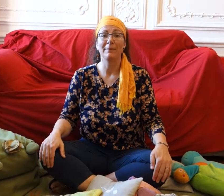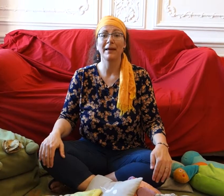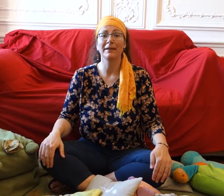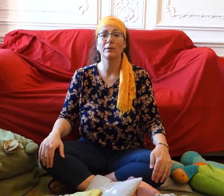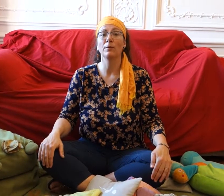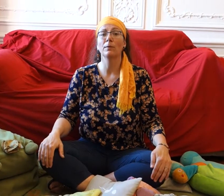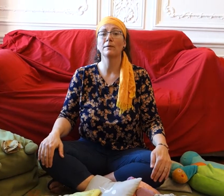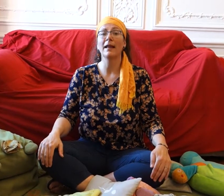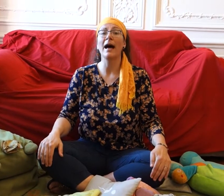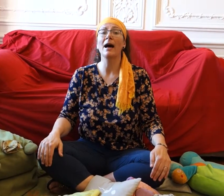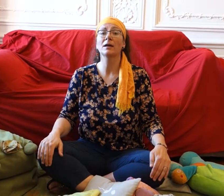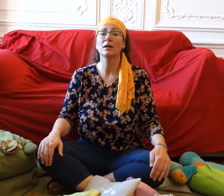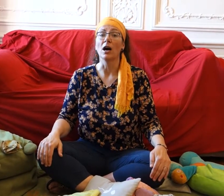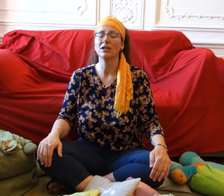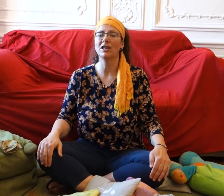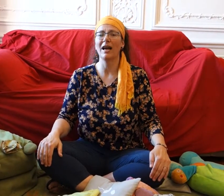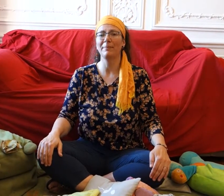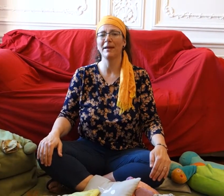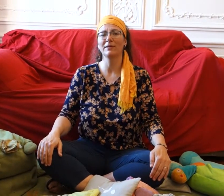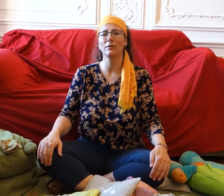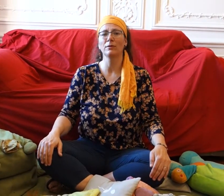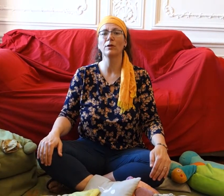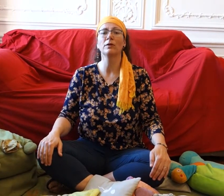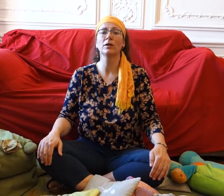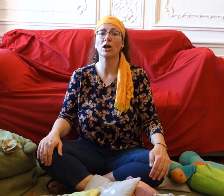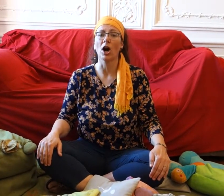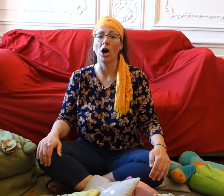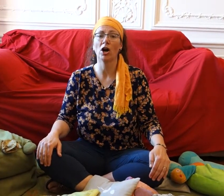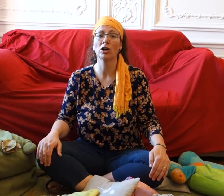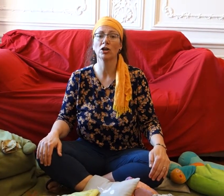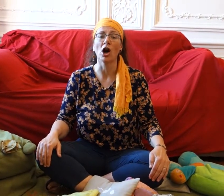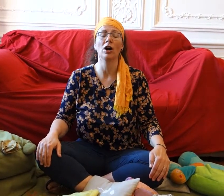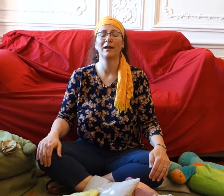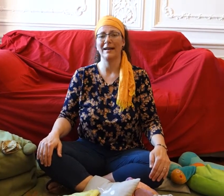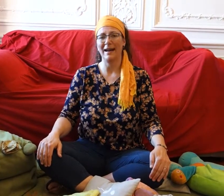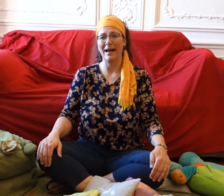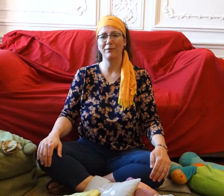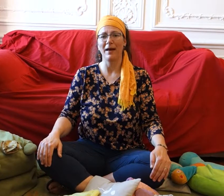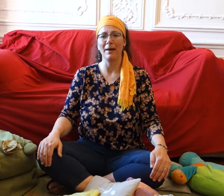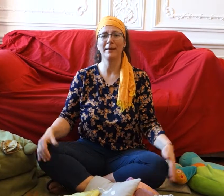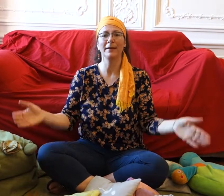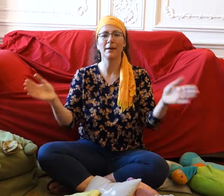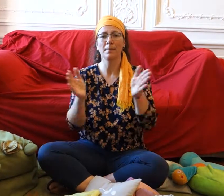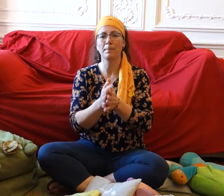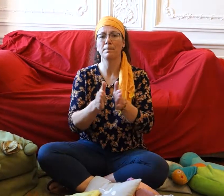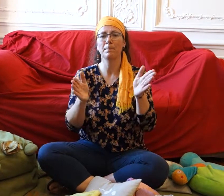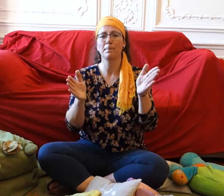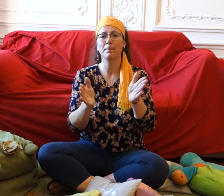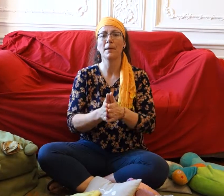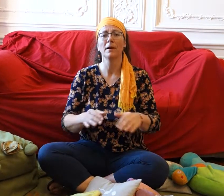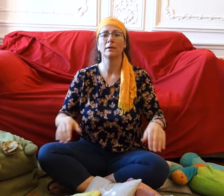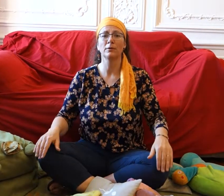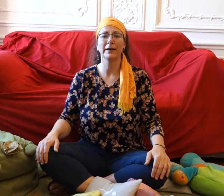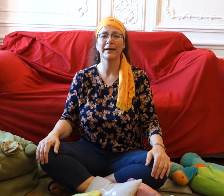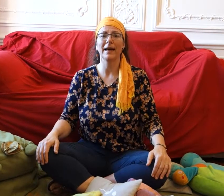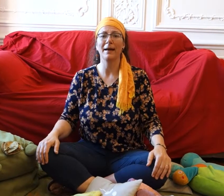Jamais on n'a, jamais on ne, la famille courir